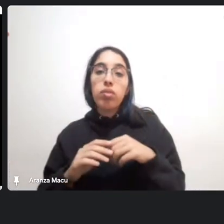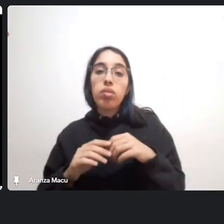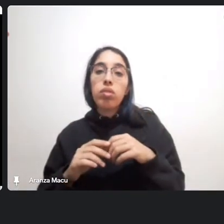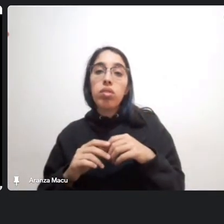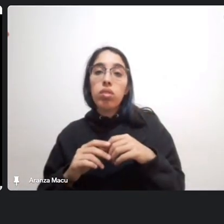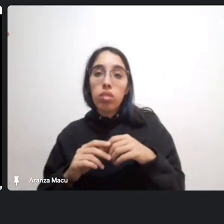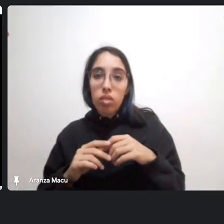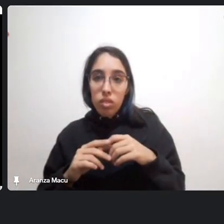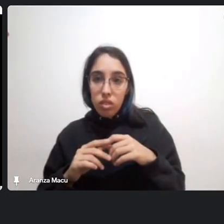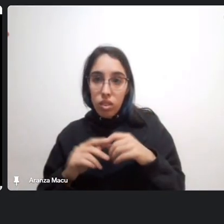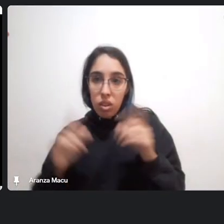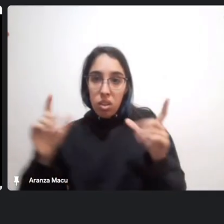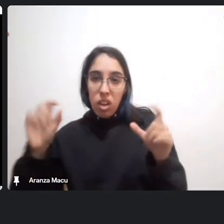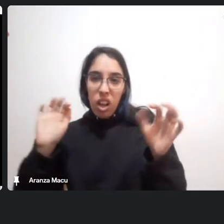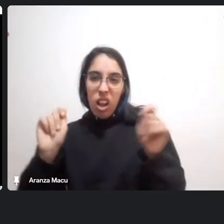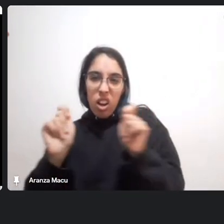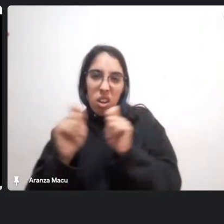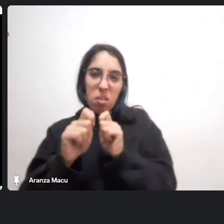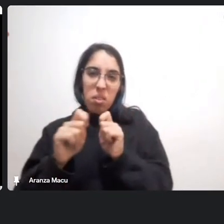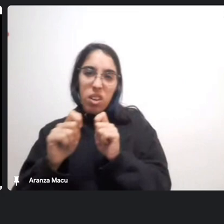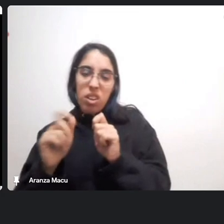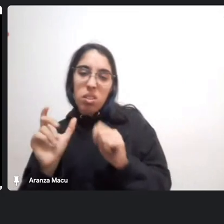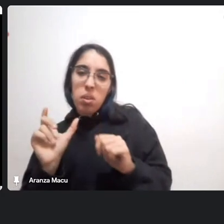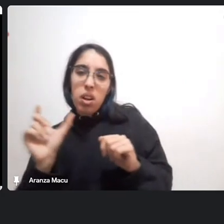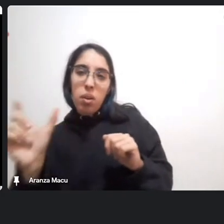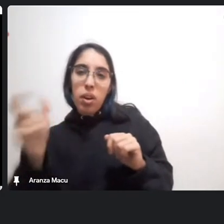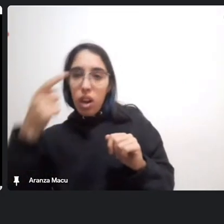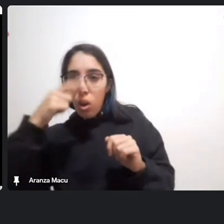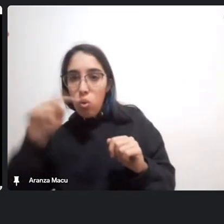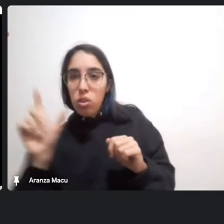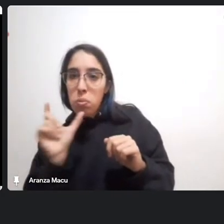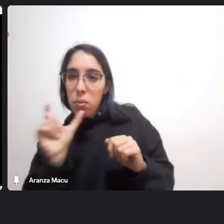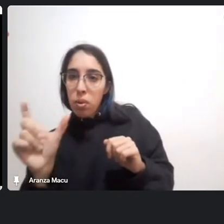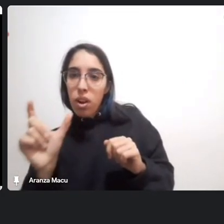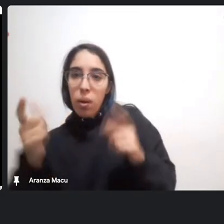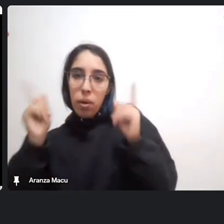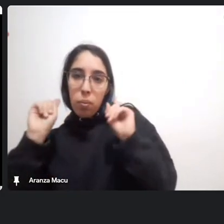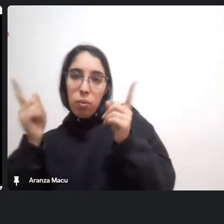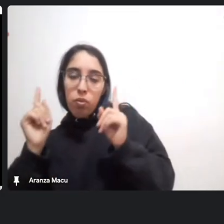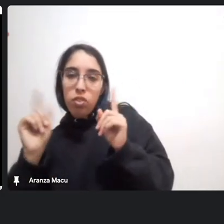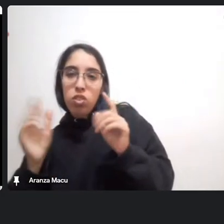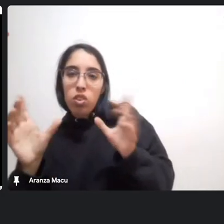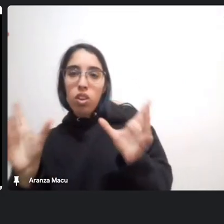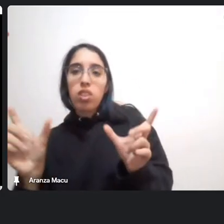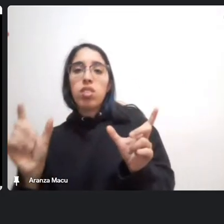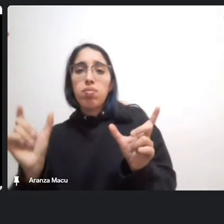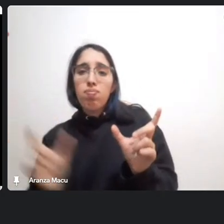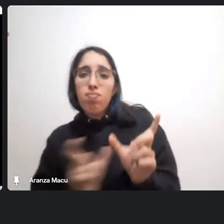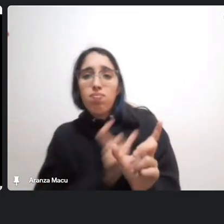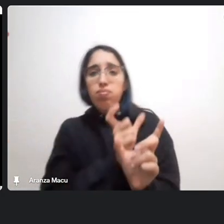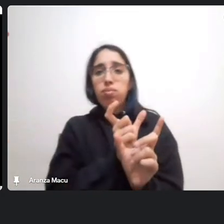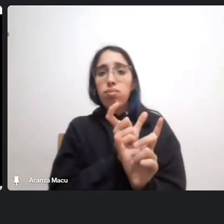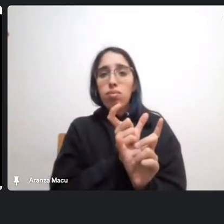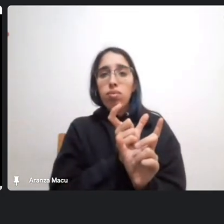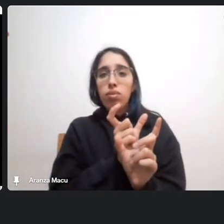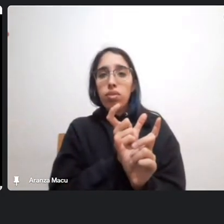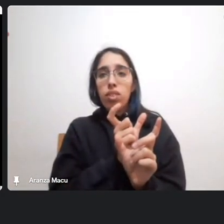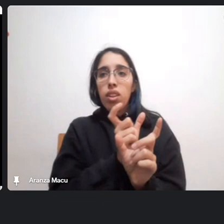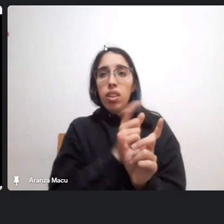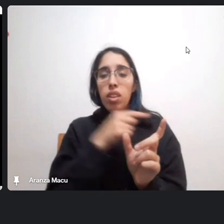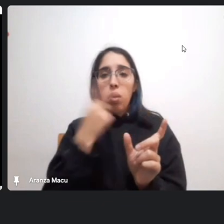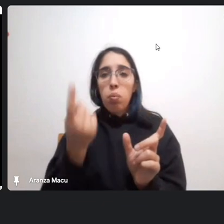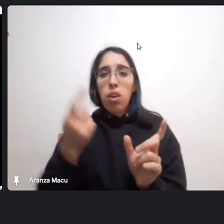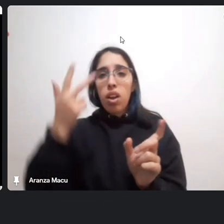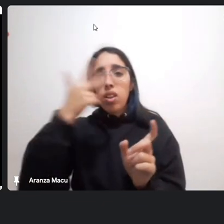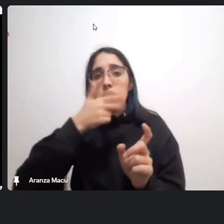adelante, que los docentes y capacitadores have not been benefited, no han sido beneficiados, pero